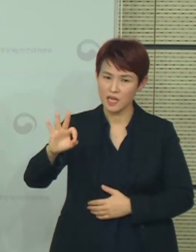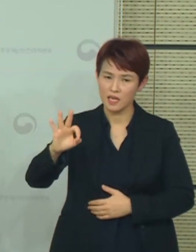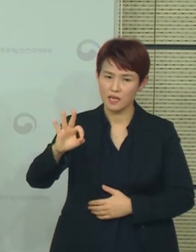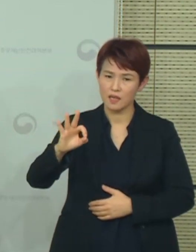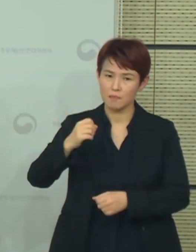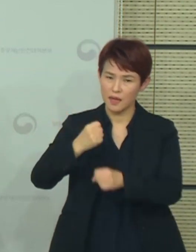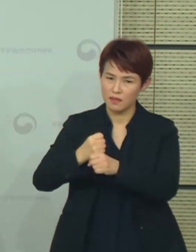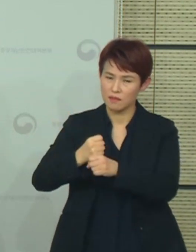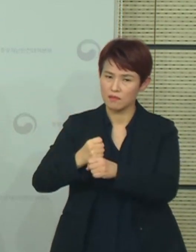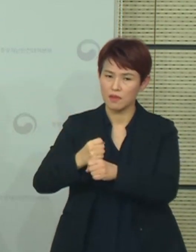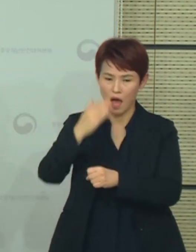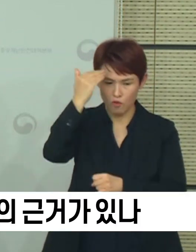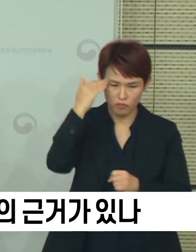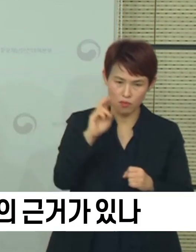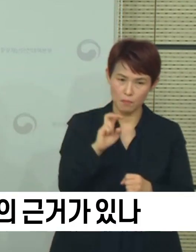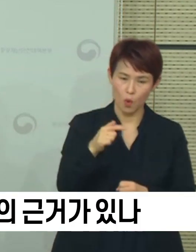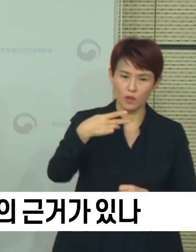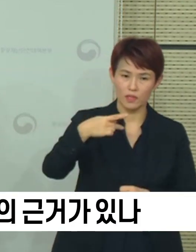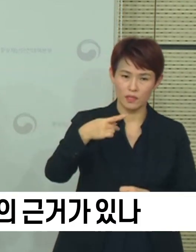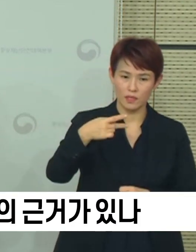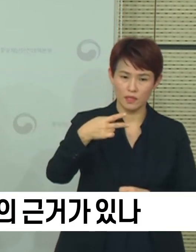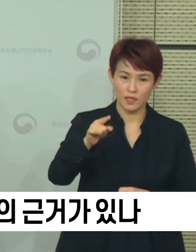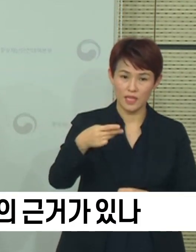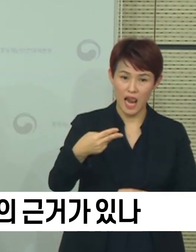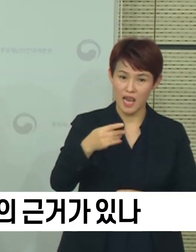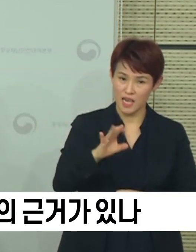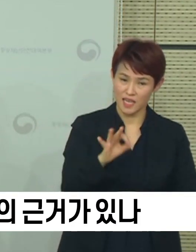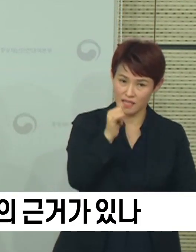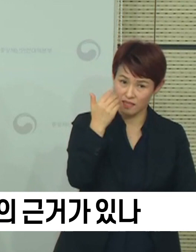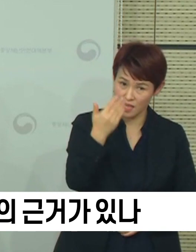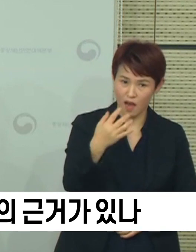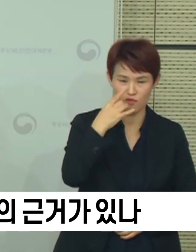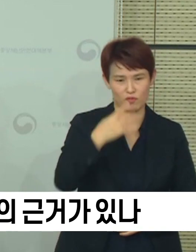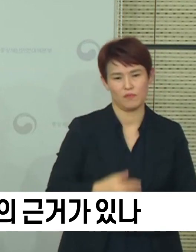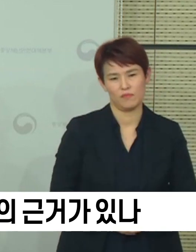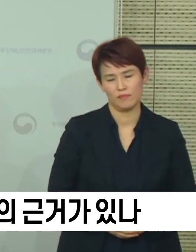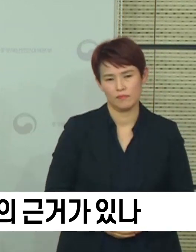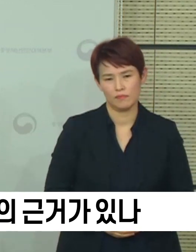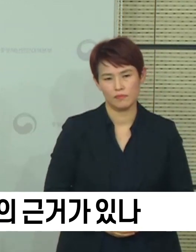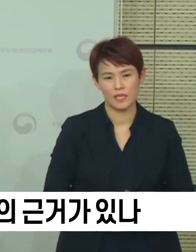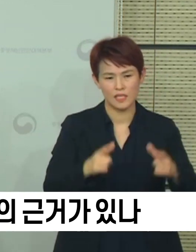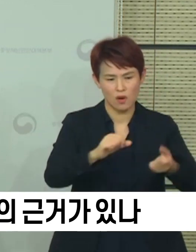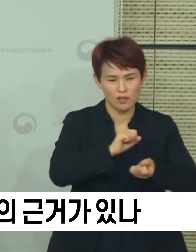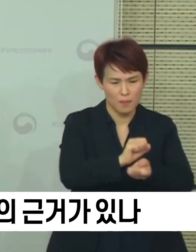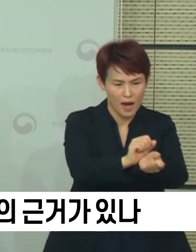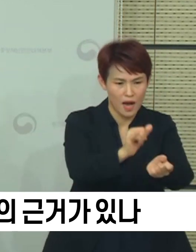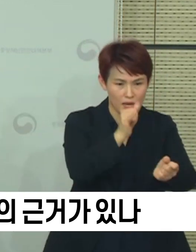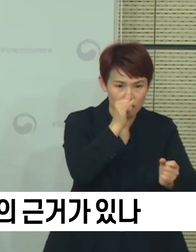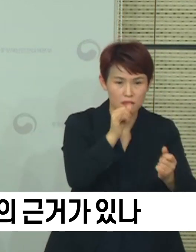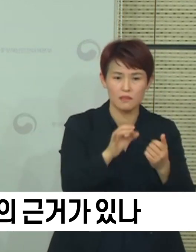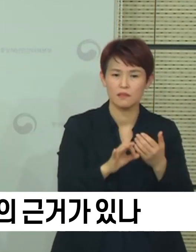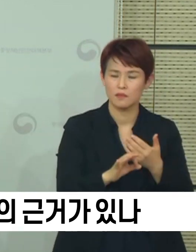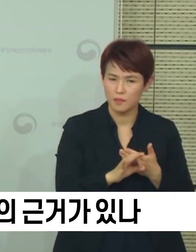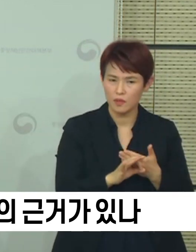있는지 좀 궁금합니다. 그 지역 전파가 이루어지게 되면